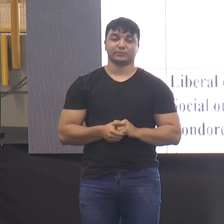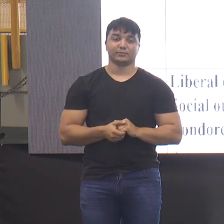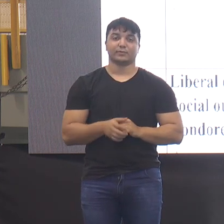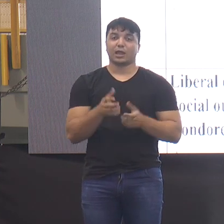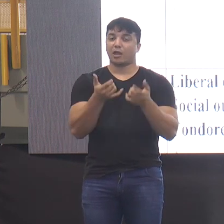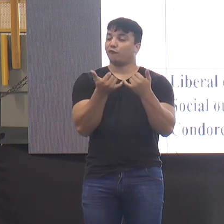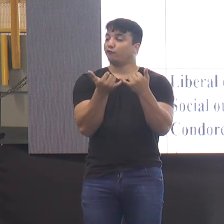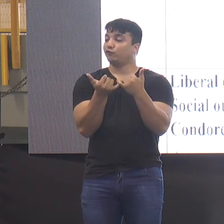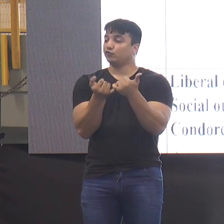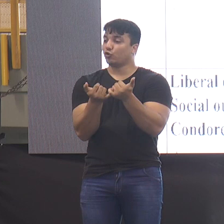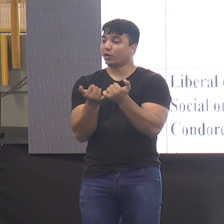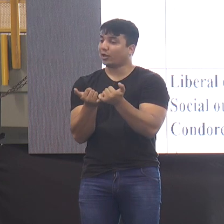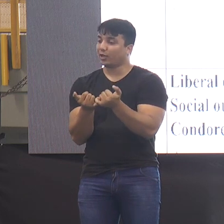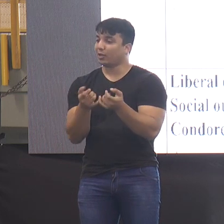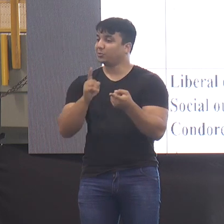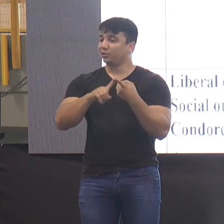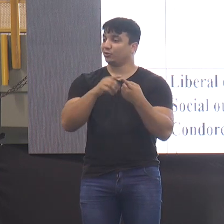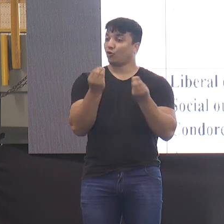jogando videogame.